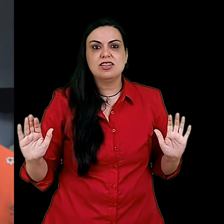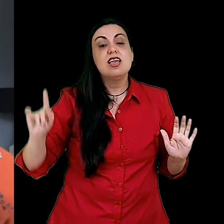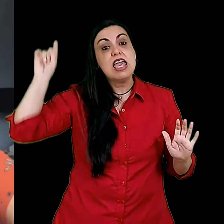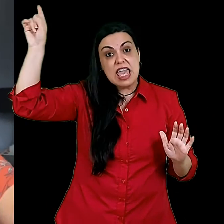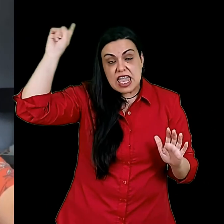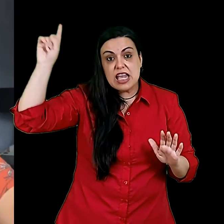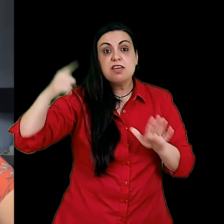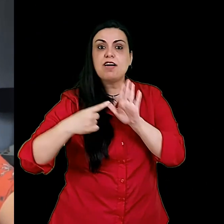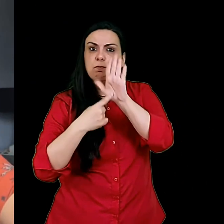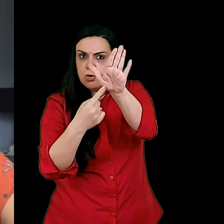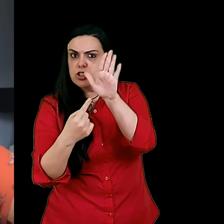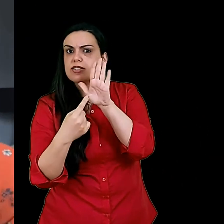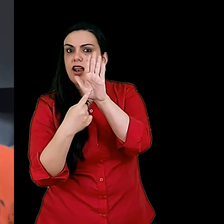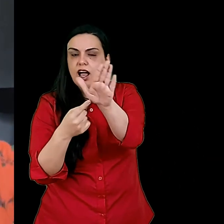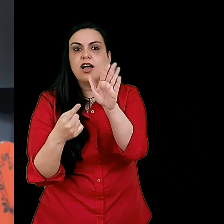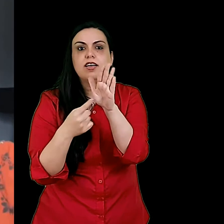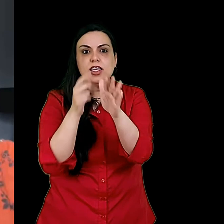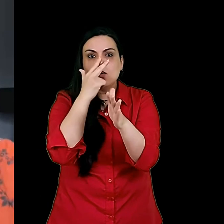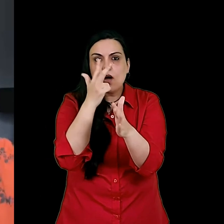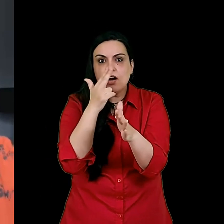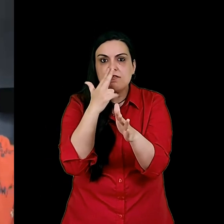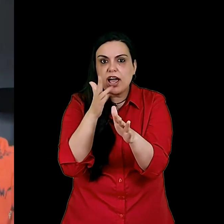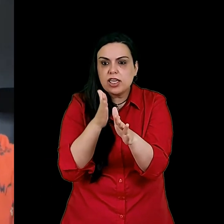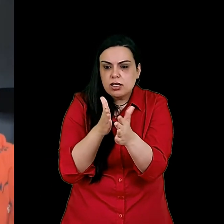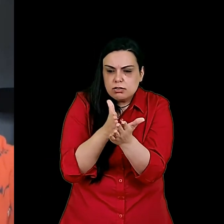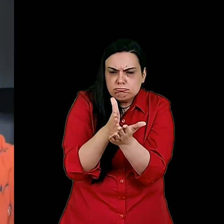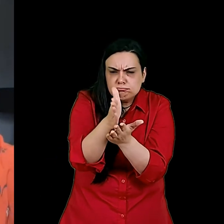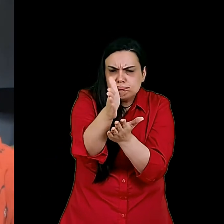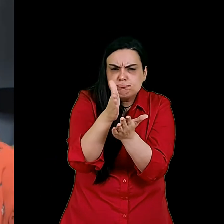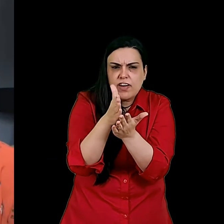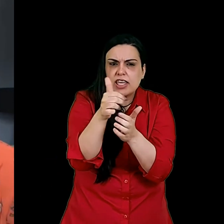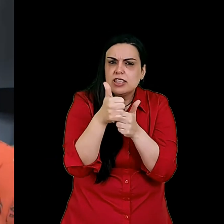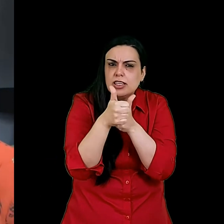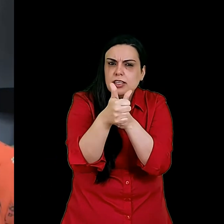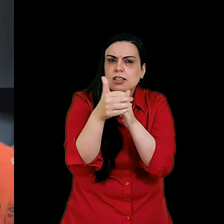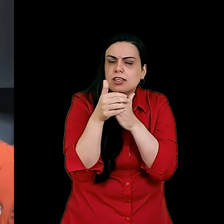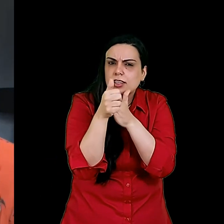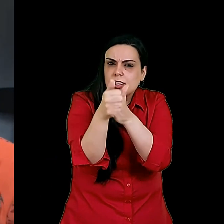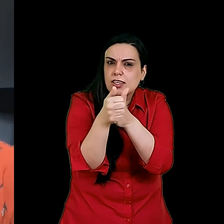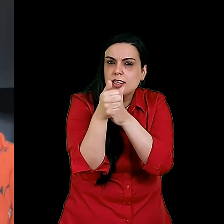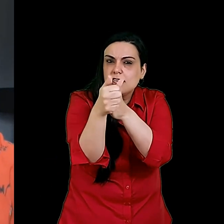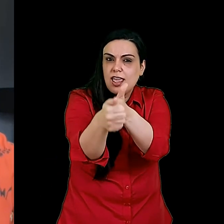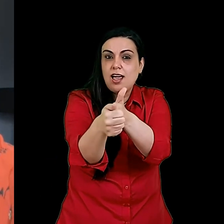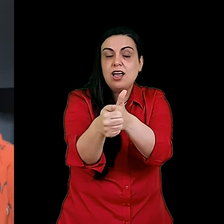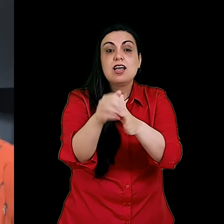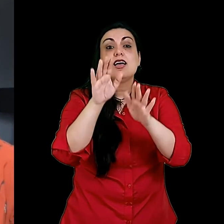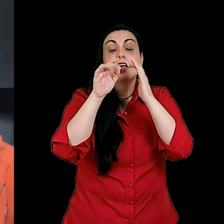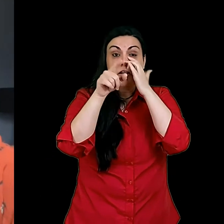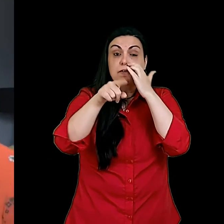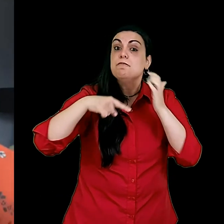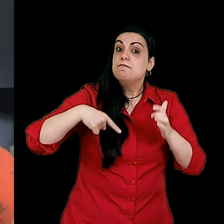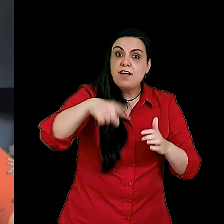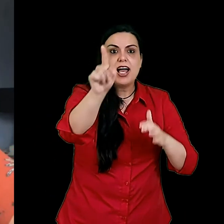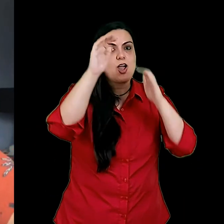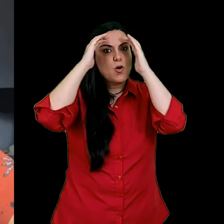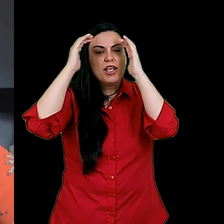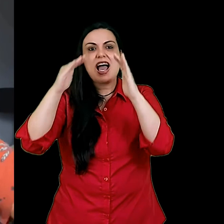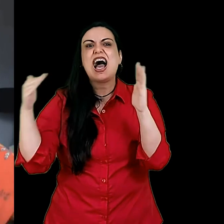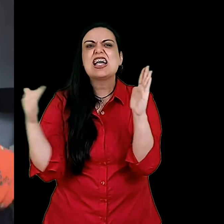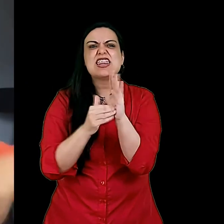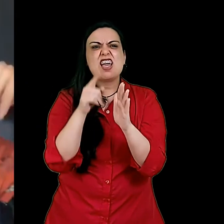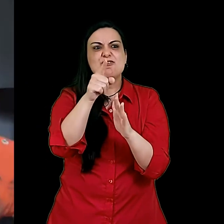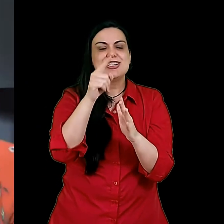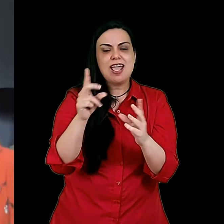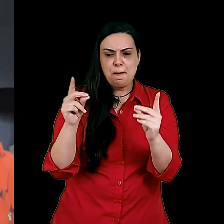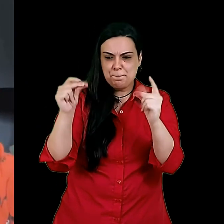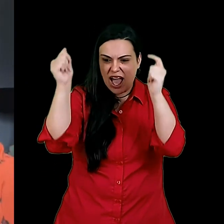ele te fala. Ou lá, ele vai te dar outros sinais de apontamentos que vão confirmar o que você foi fazer lá. Mas